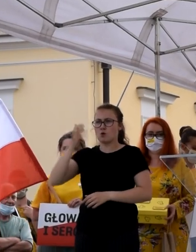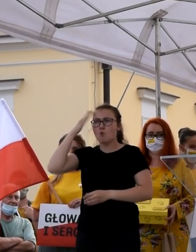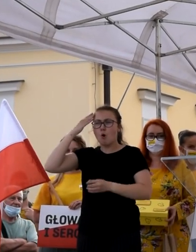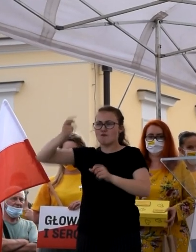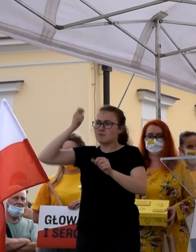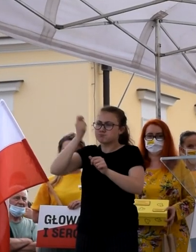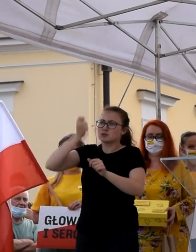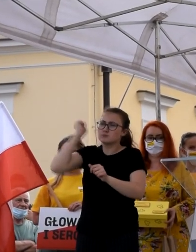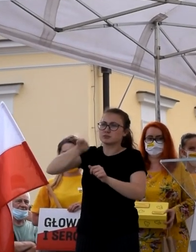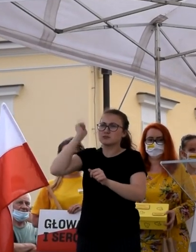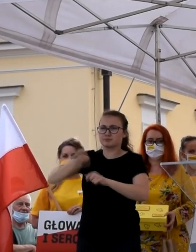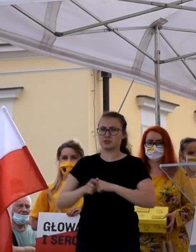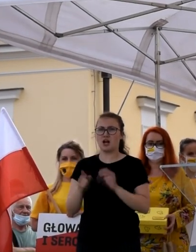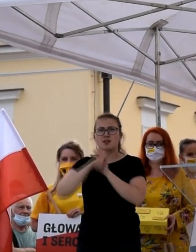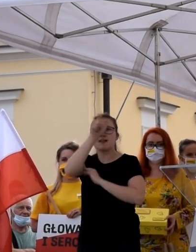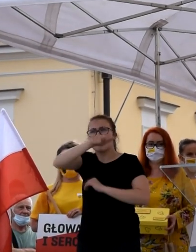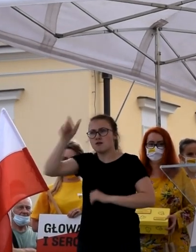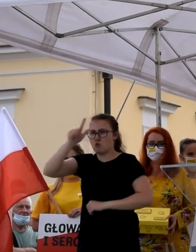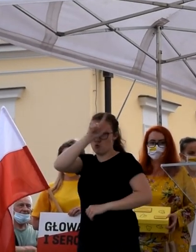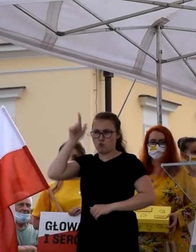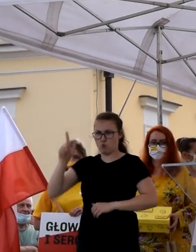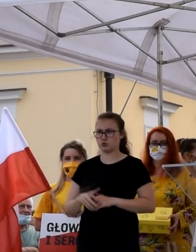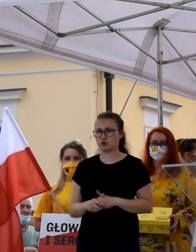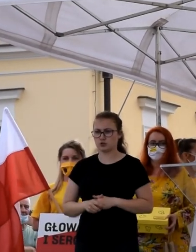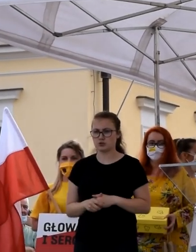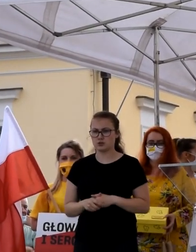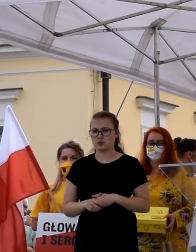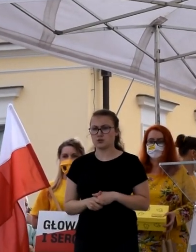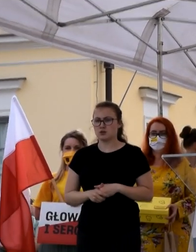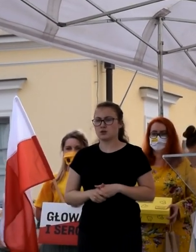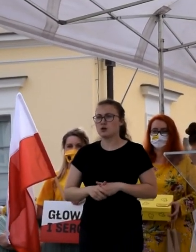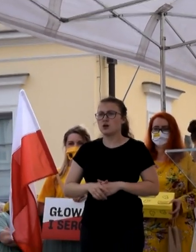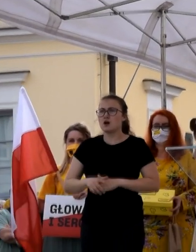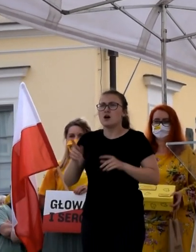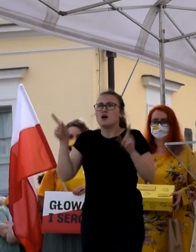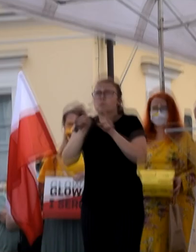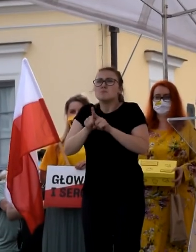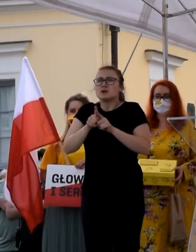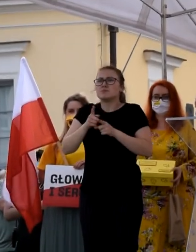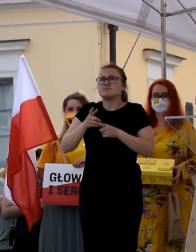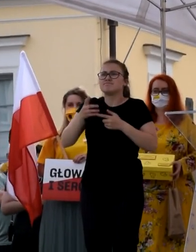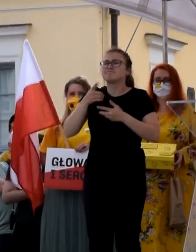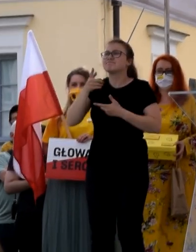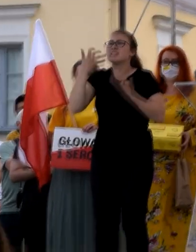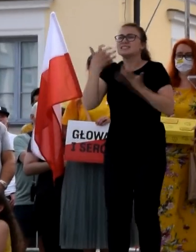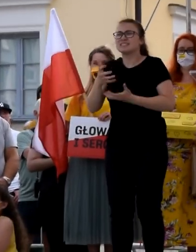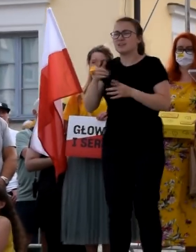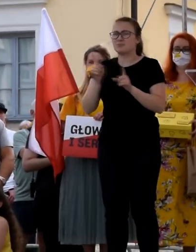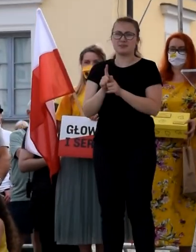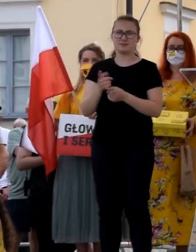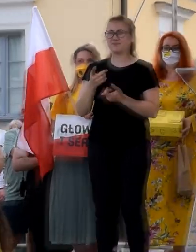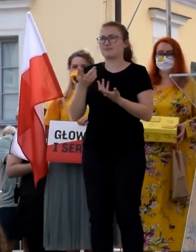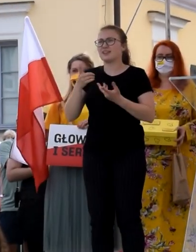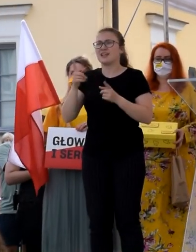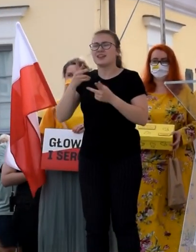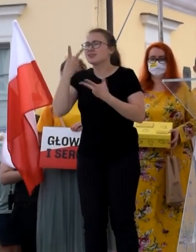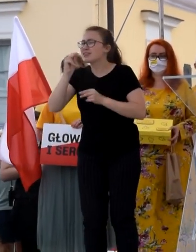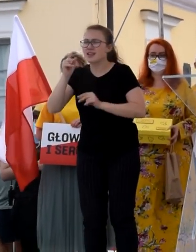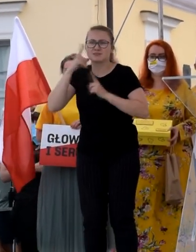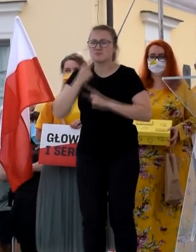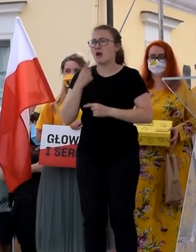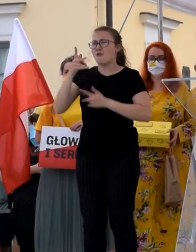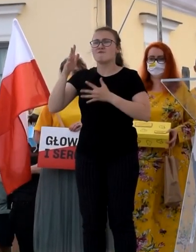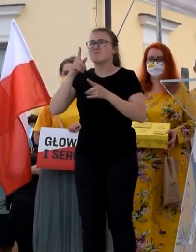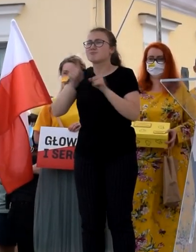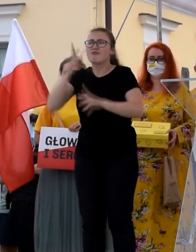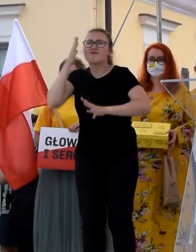głowie innych obywateli, używa go jako instrumentu dla żenujących wojen światopoglądowych i politycznych,